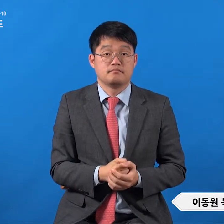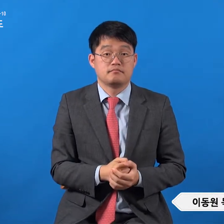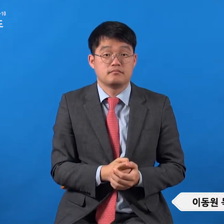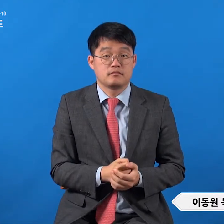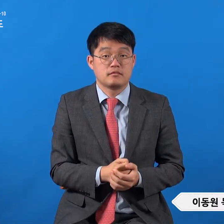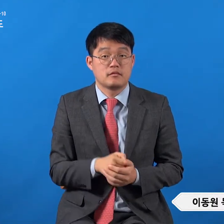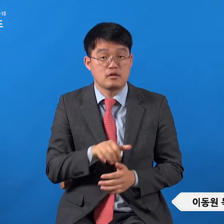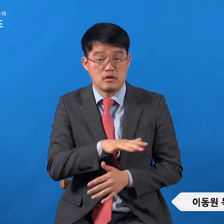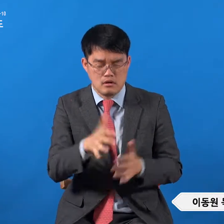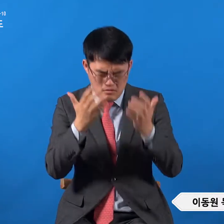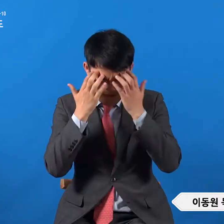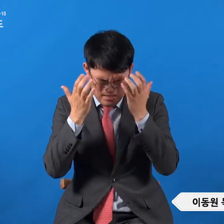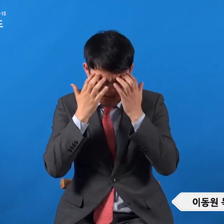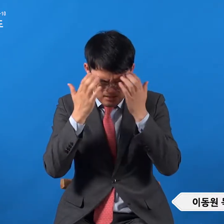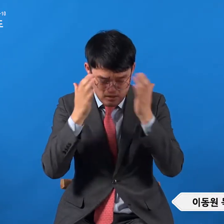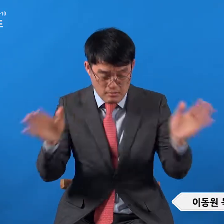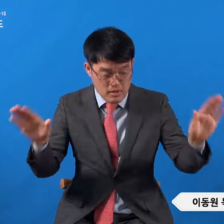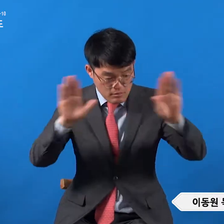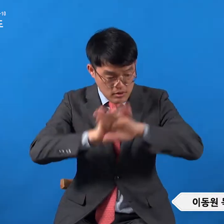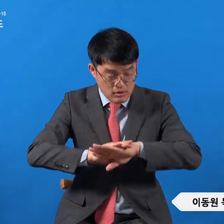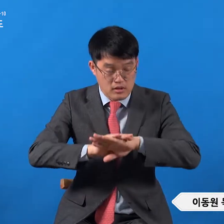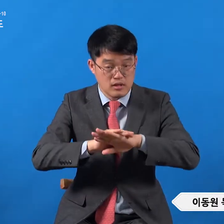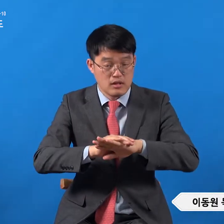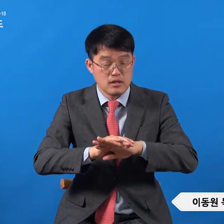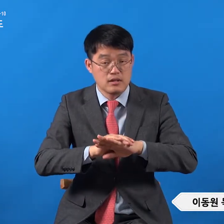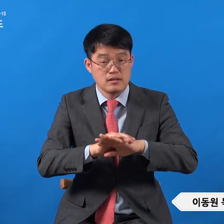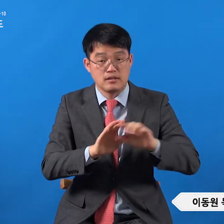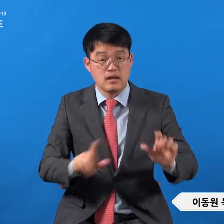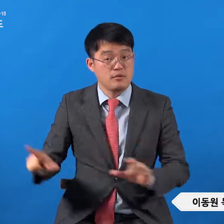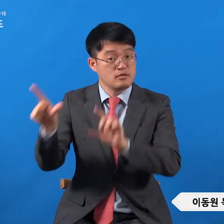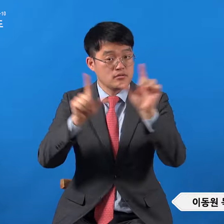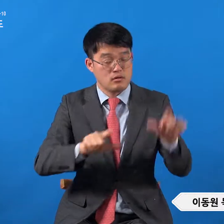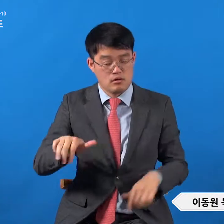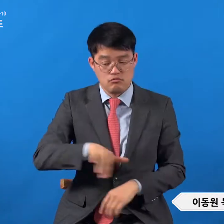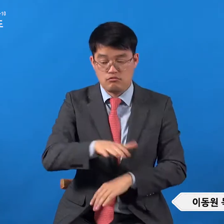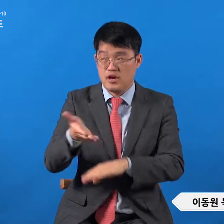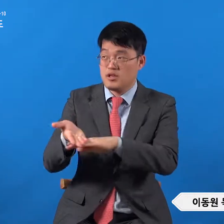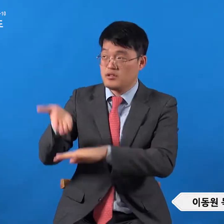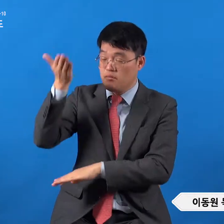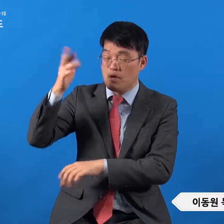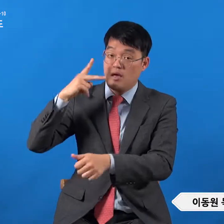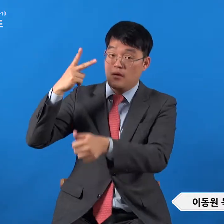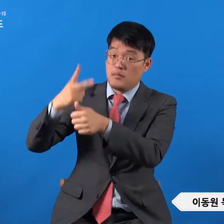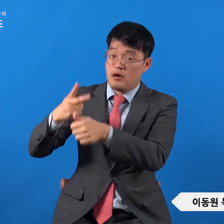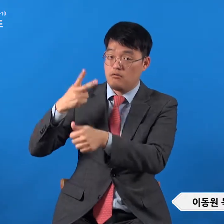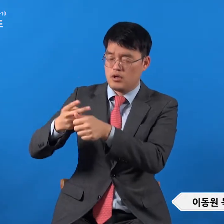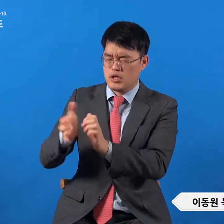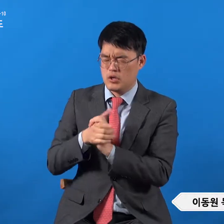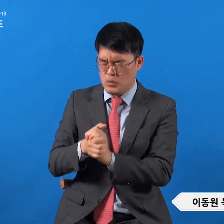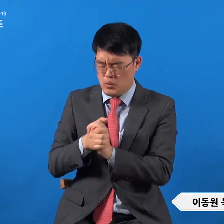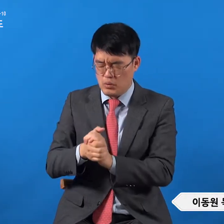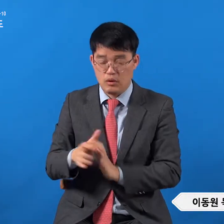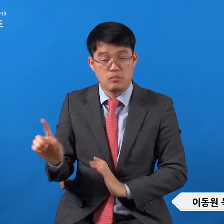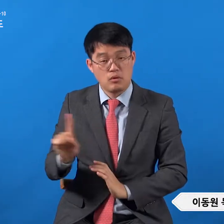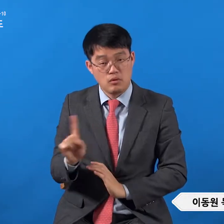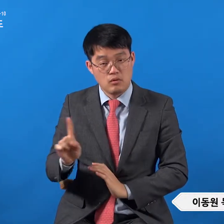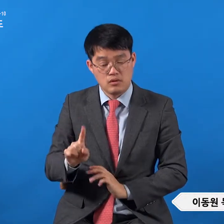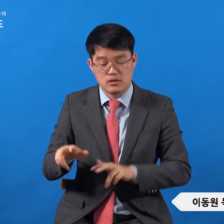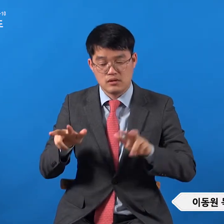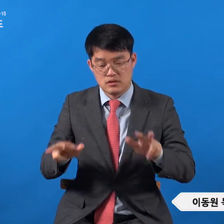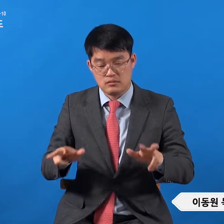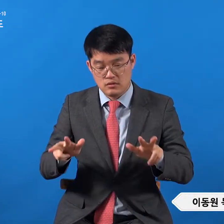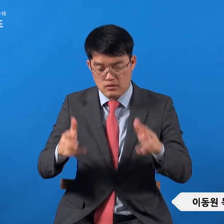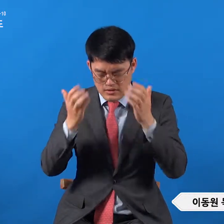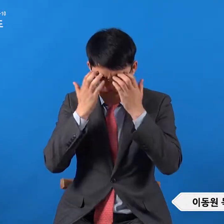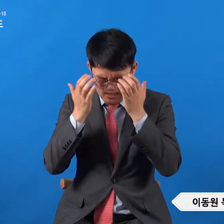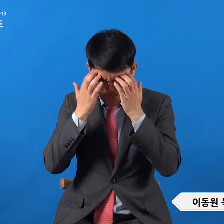그런데 이런 환난의 밤을 통과하면서 우리의 선배 바울은 어떤 기도를 드렸을까요? 이것은